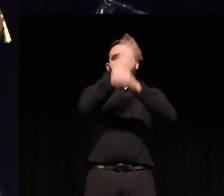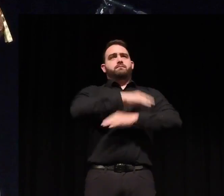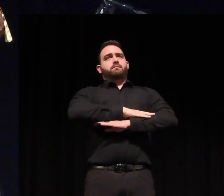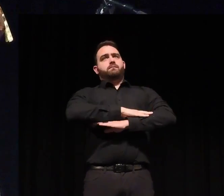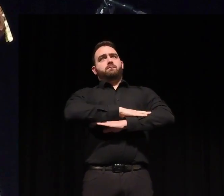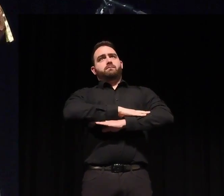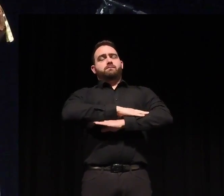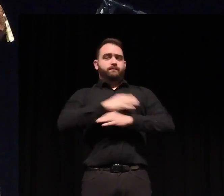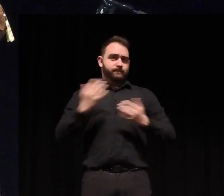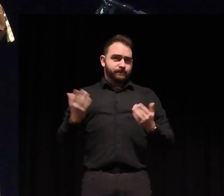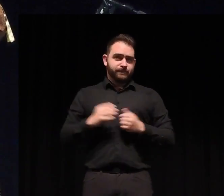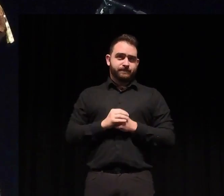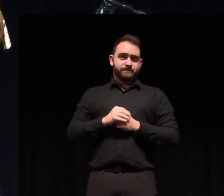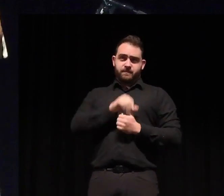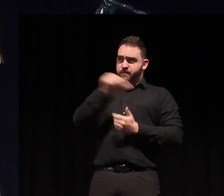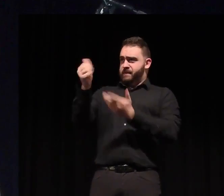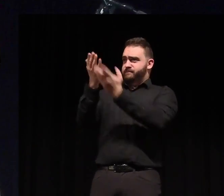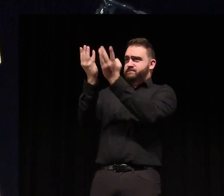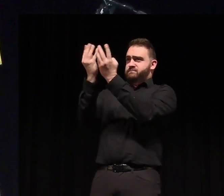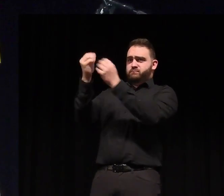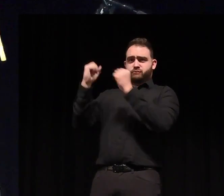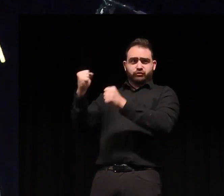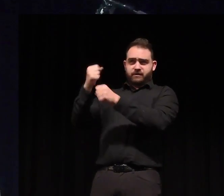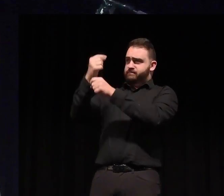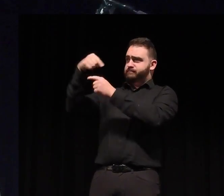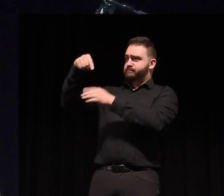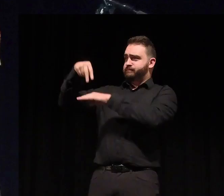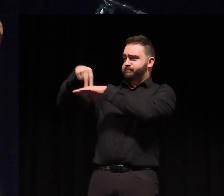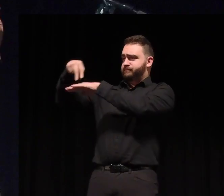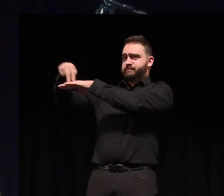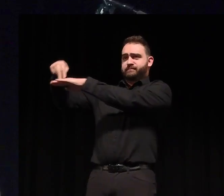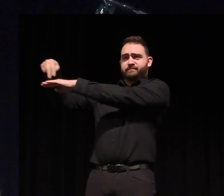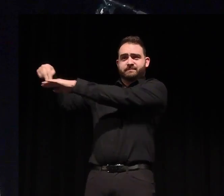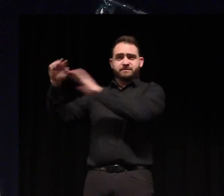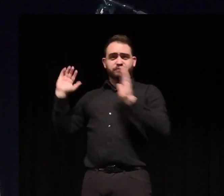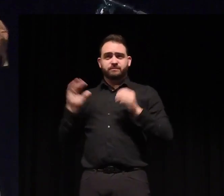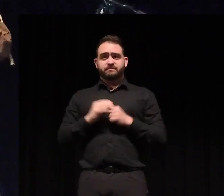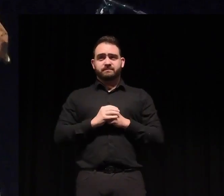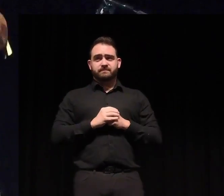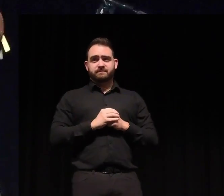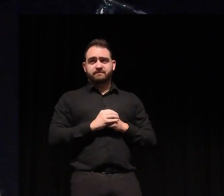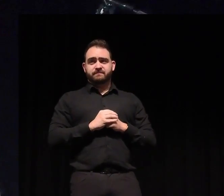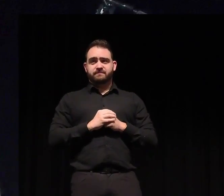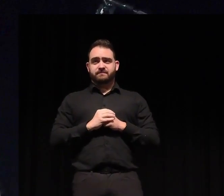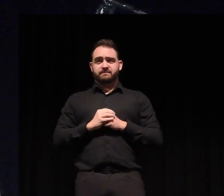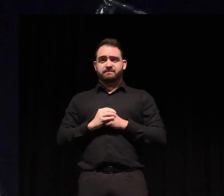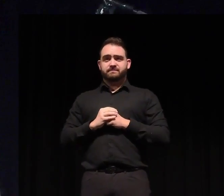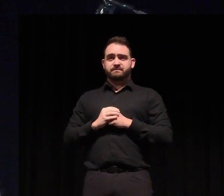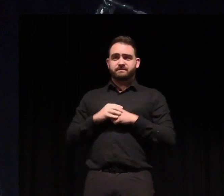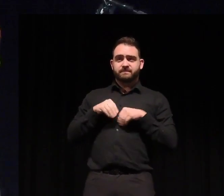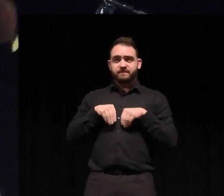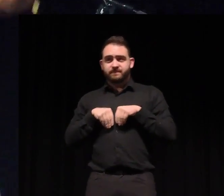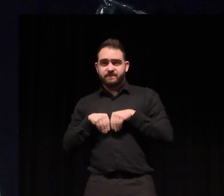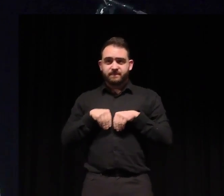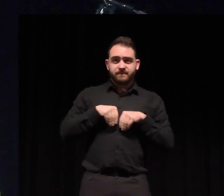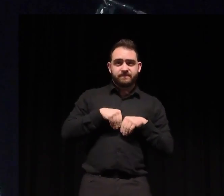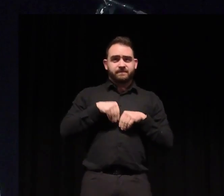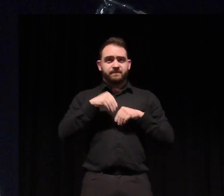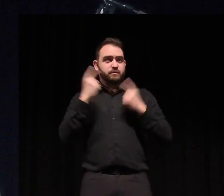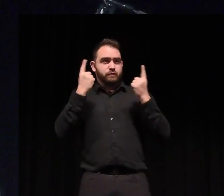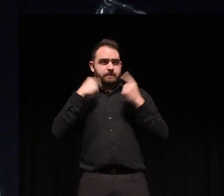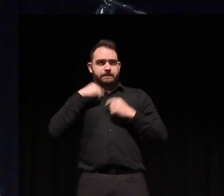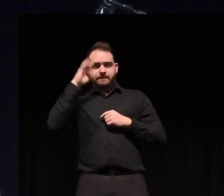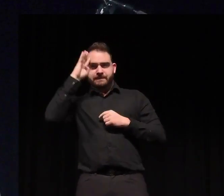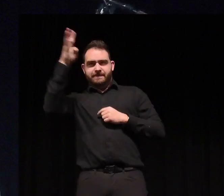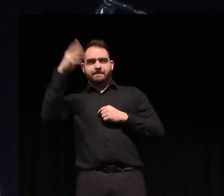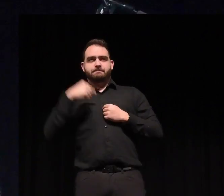fleur. Alors, petit loup s'est dit, je vais inventer quelque chose qui va rappeler